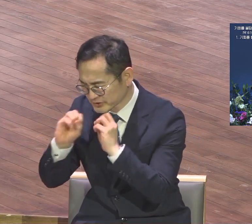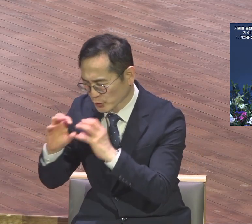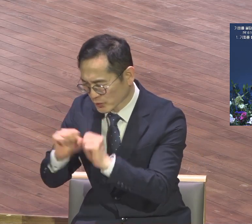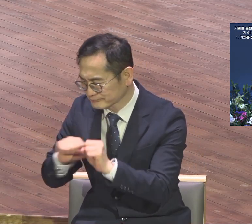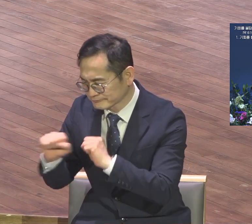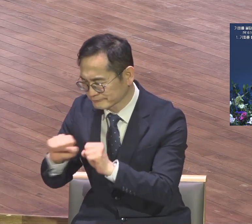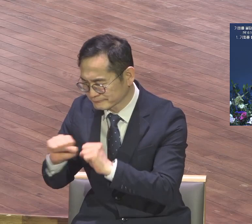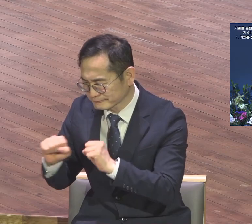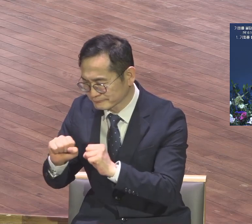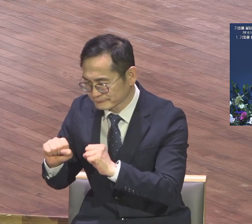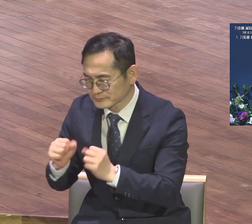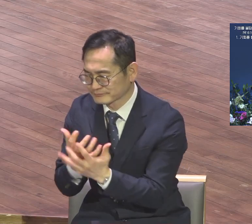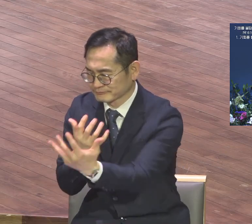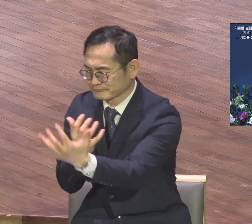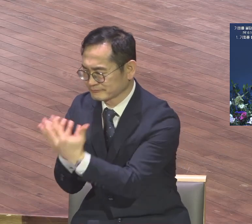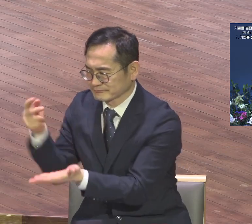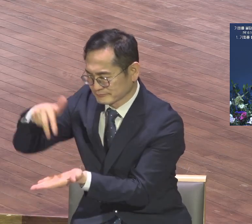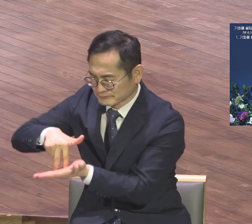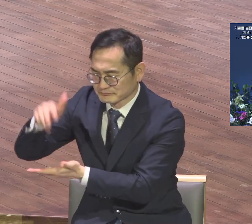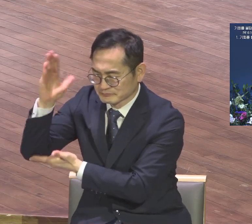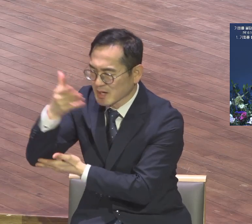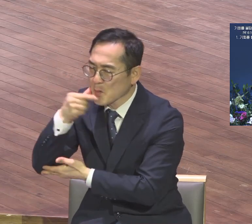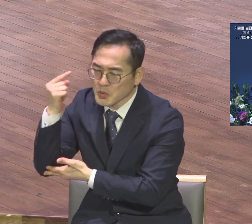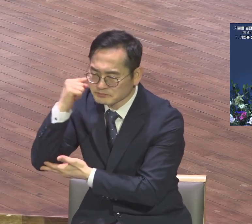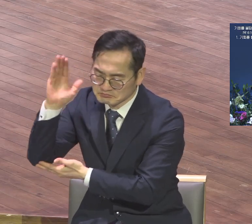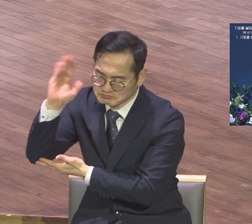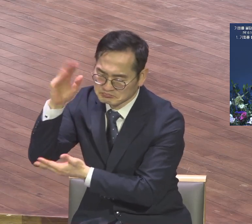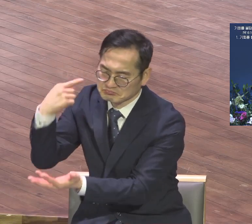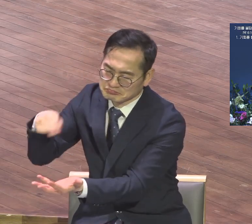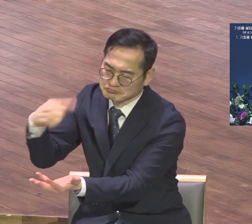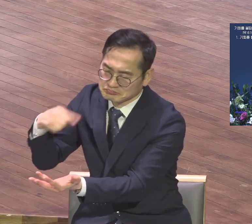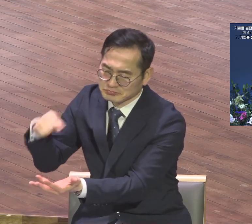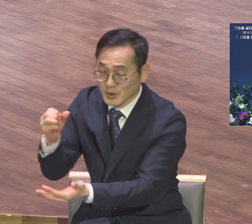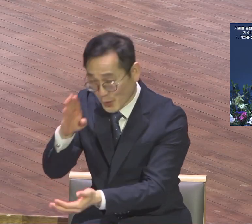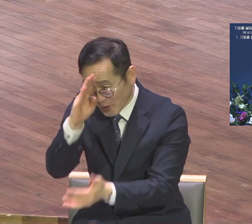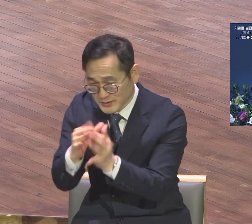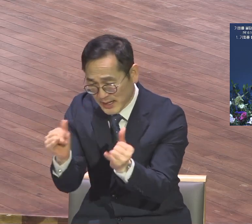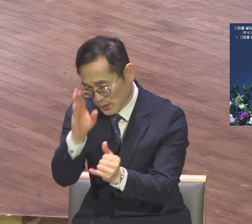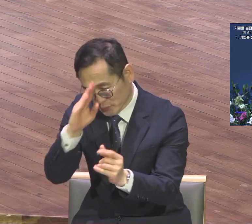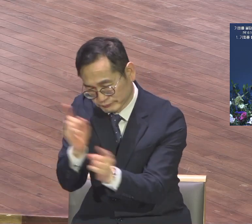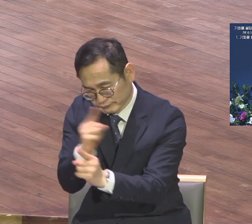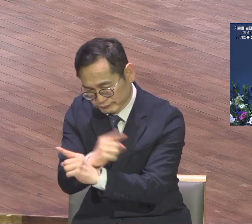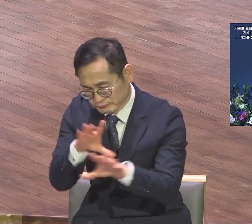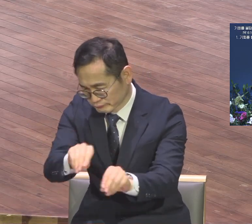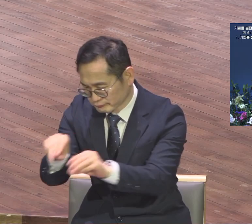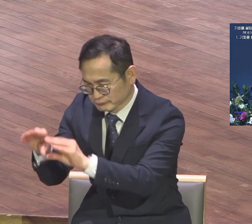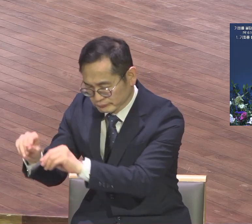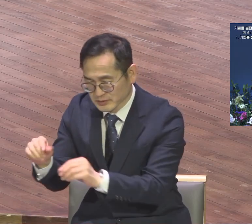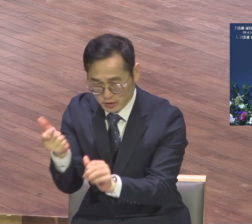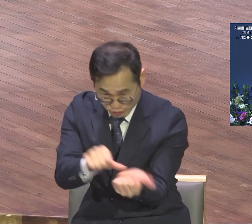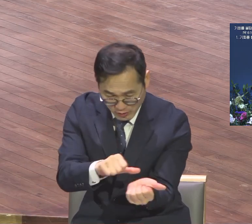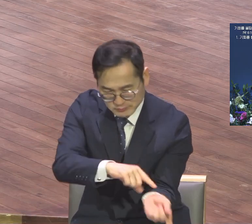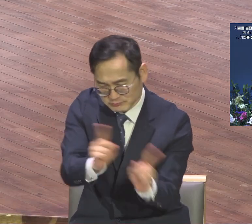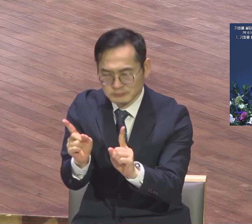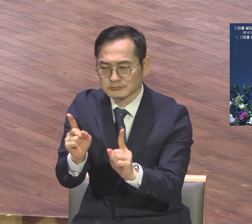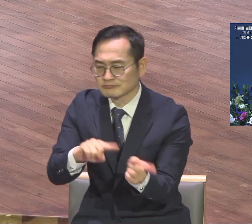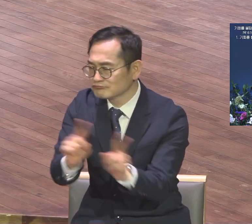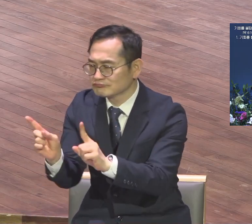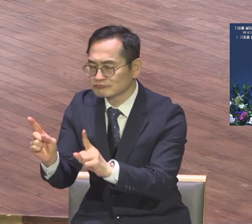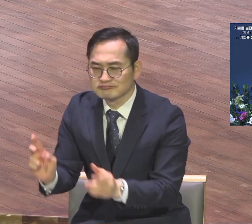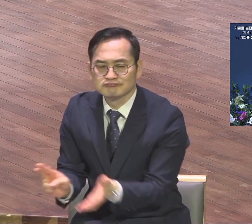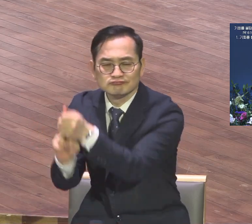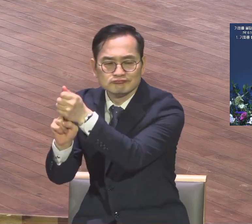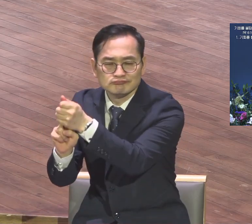활동하셨습니다. 회당에서 사람들에게 복음을 가르치고 많은 병자들을 고치고 막 그 죽은 자 살리는 이적을